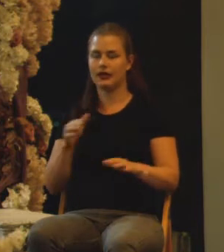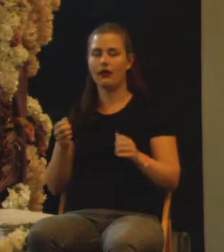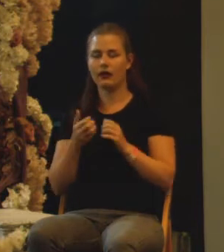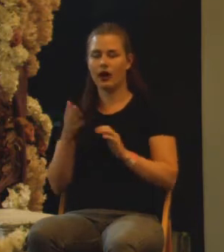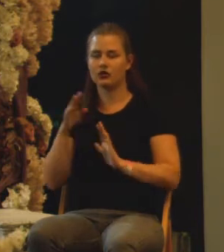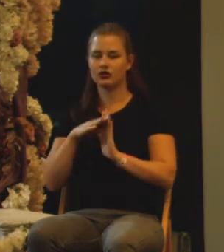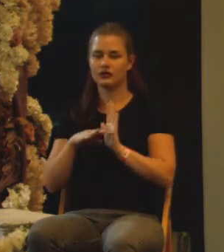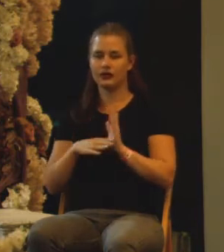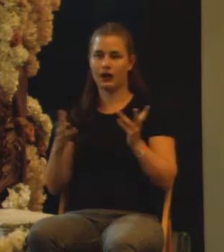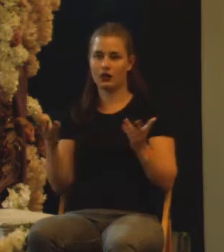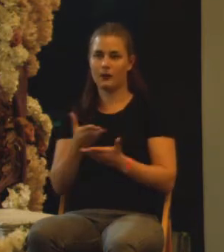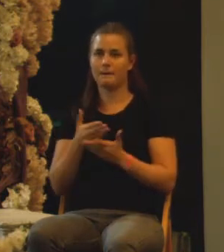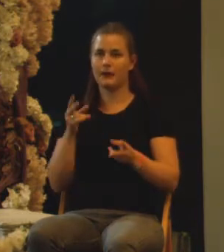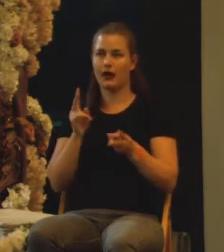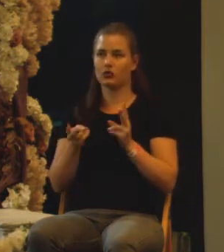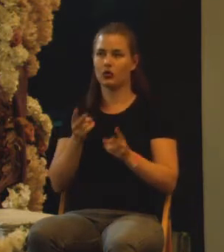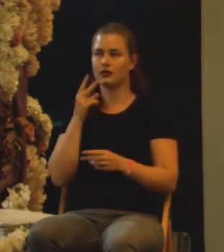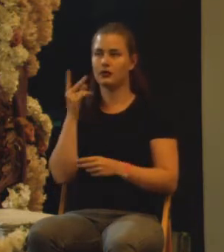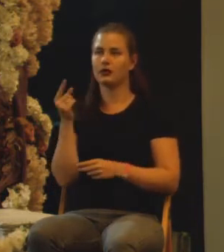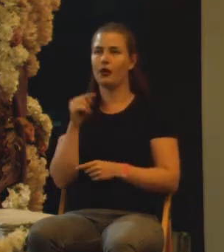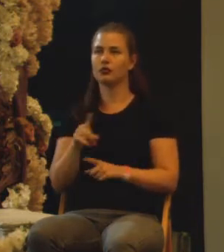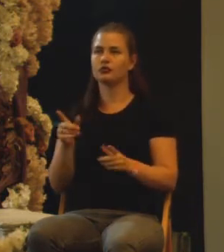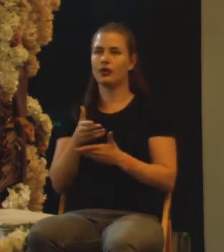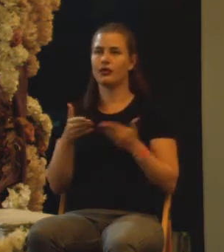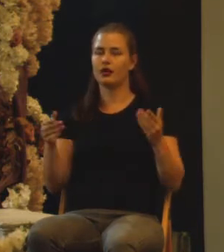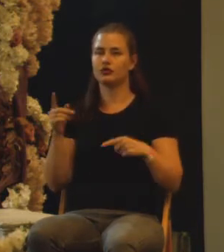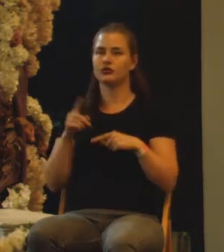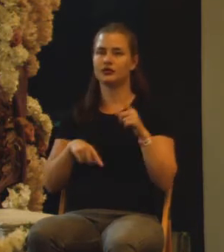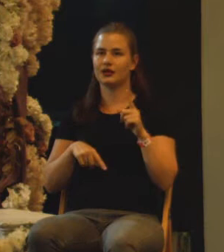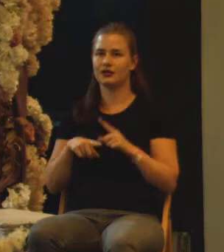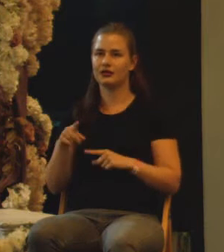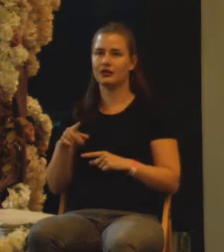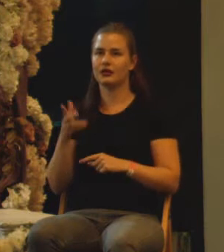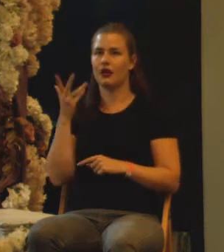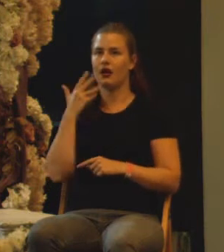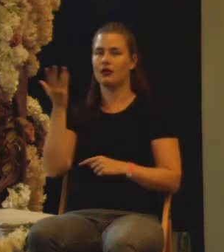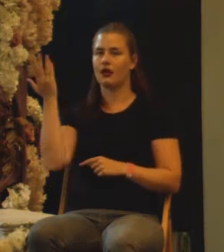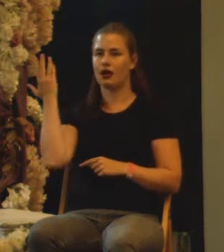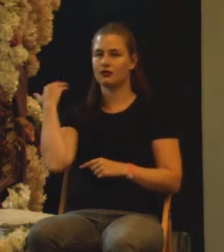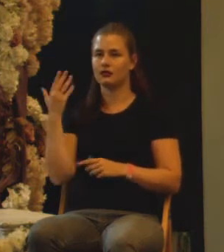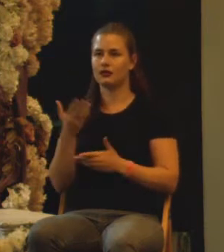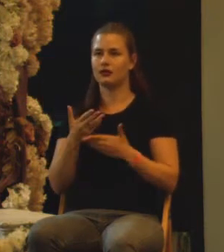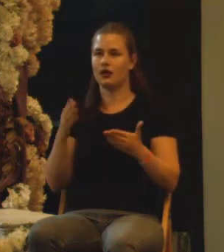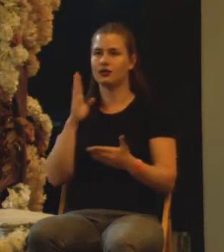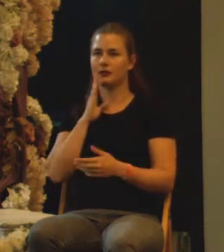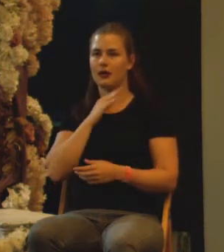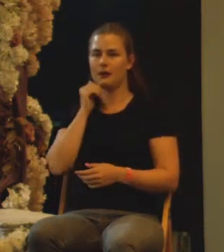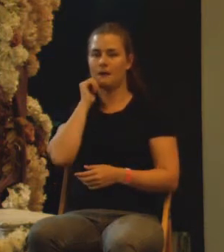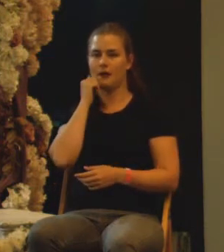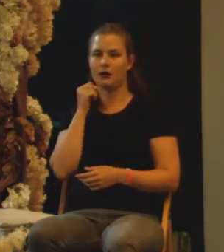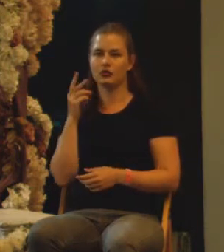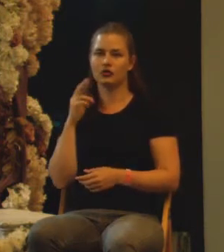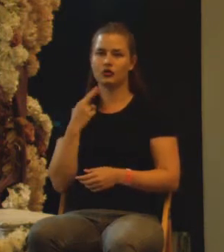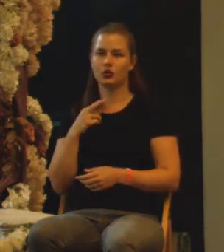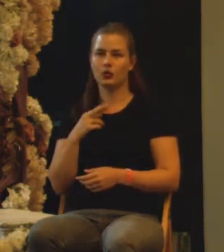количестве рецептов, которые мы готовим, и несмотря на то, что наши родители, и когда-то наши мамы, бабушки,